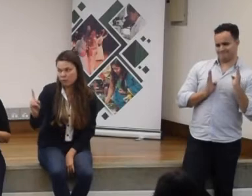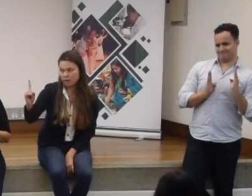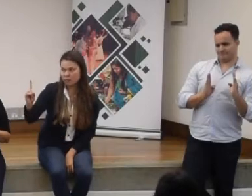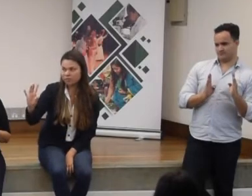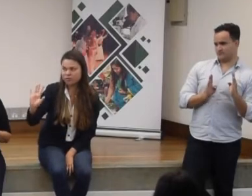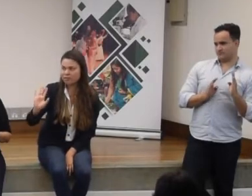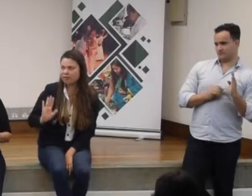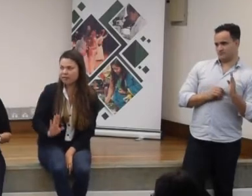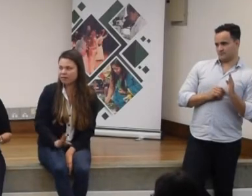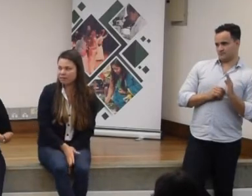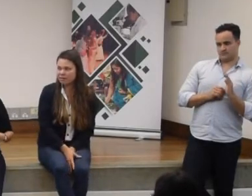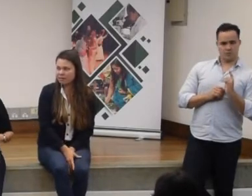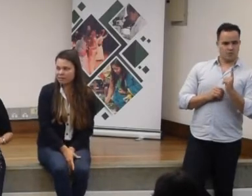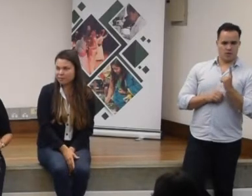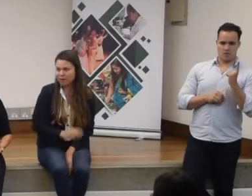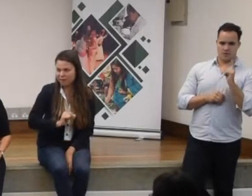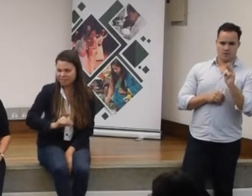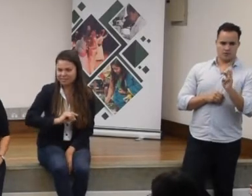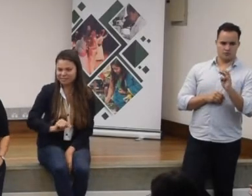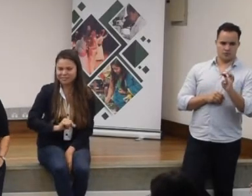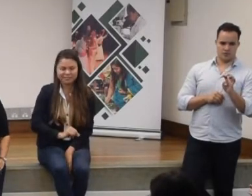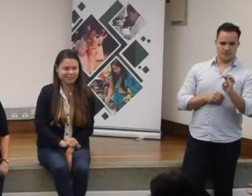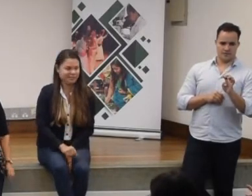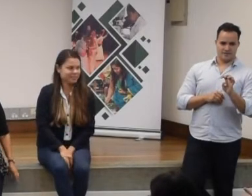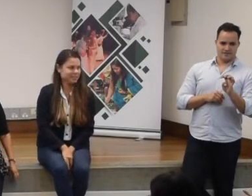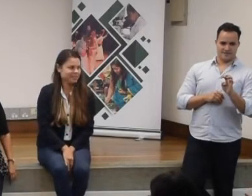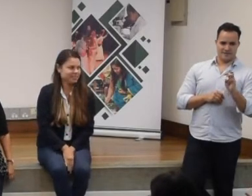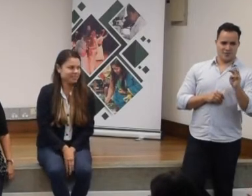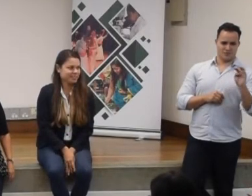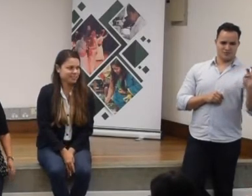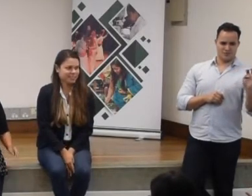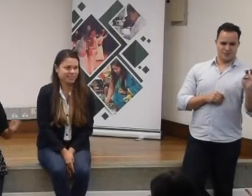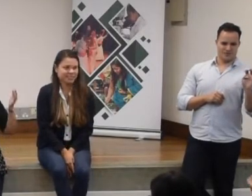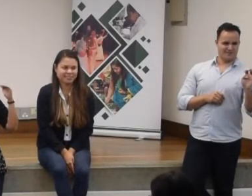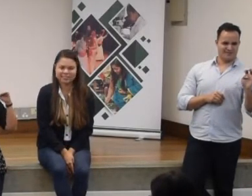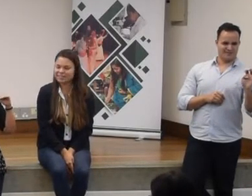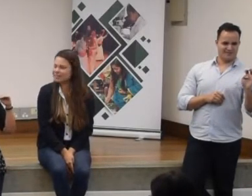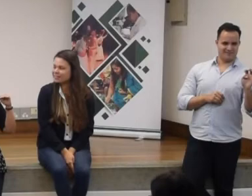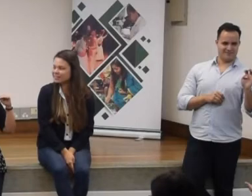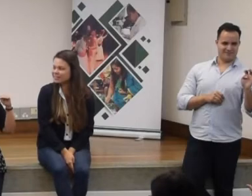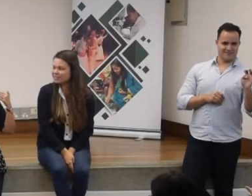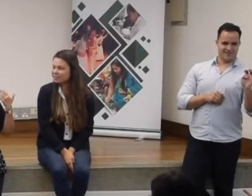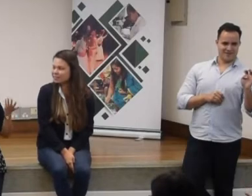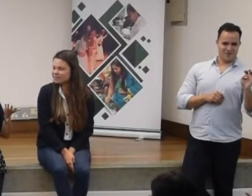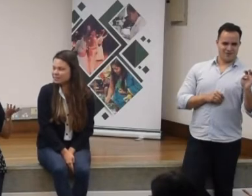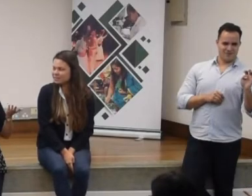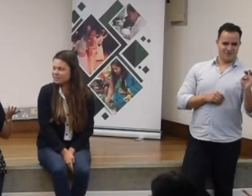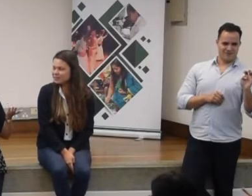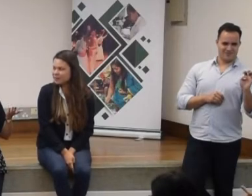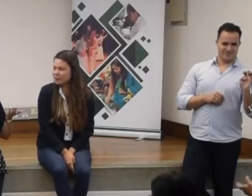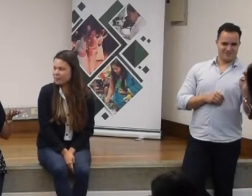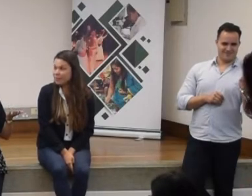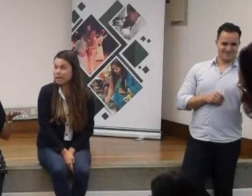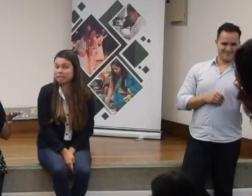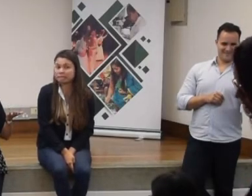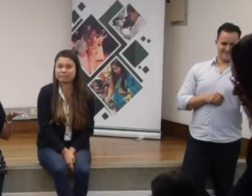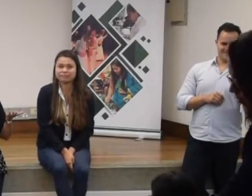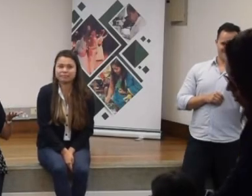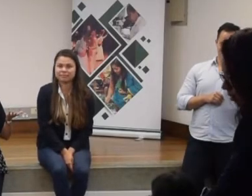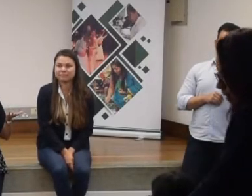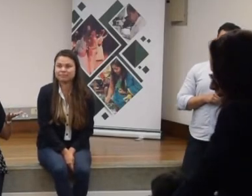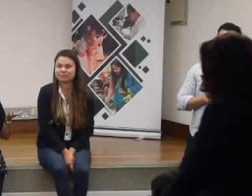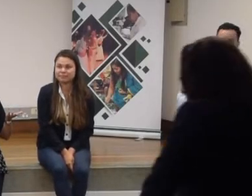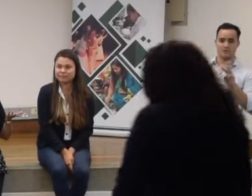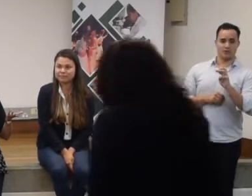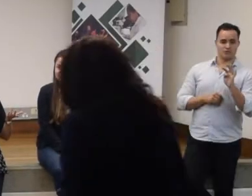No, una hora. 8 horas sí. 8 o 9, pero para los que tenemos docencia, eso sí.